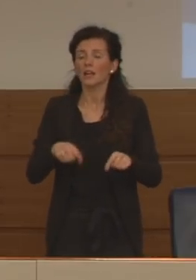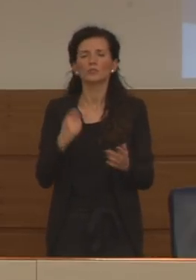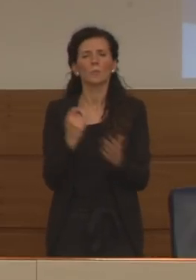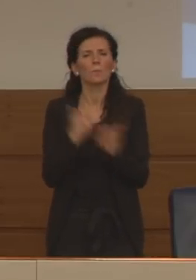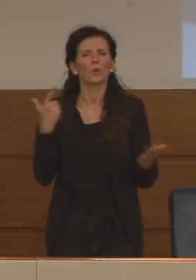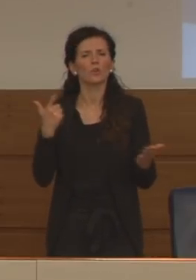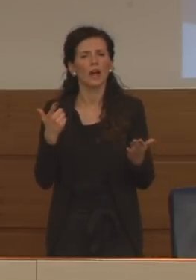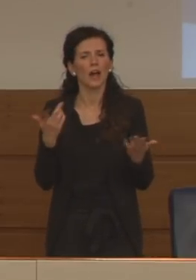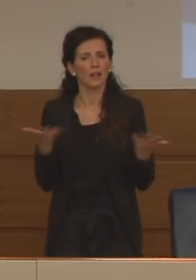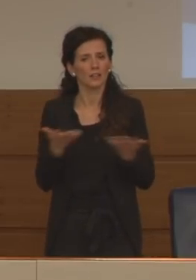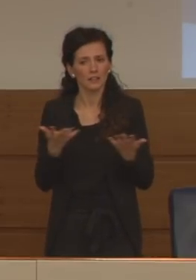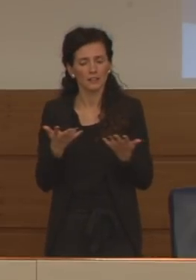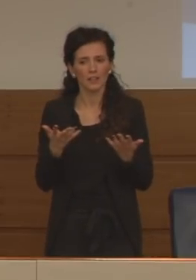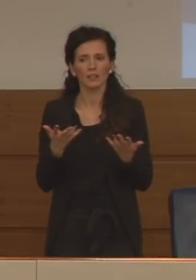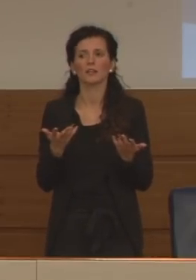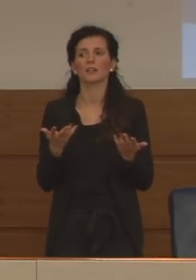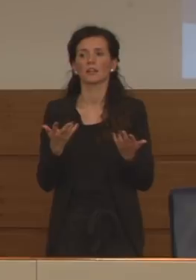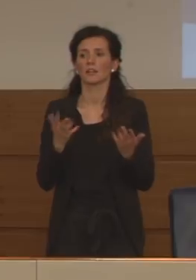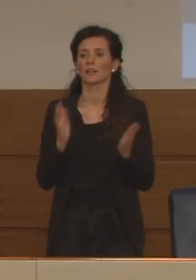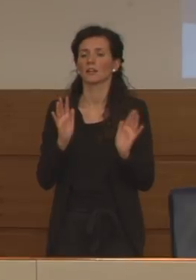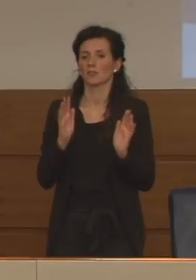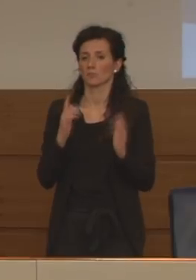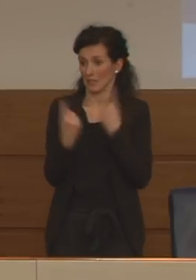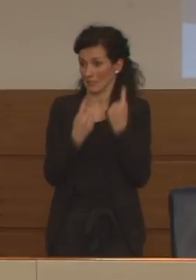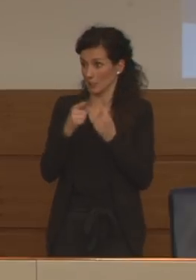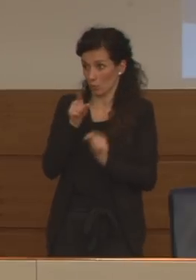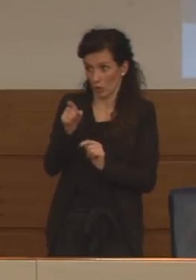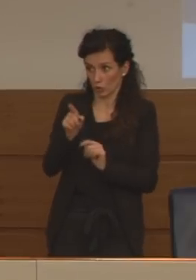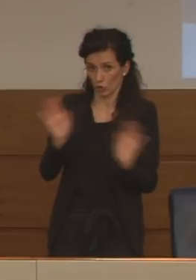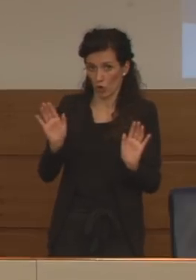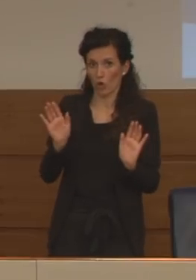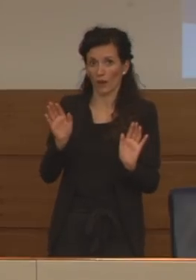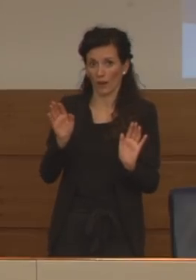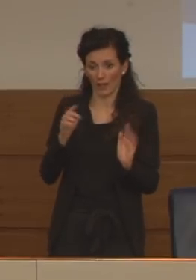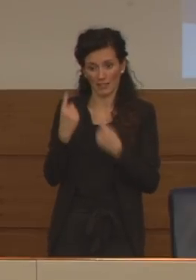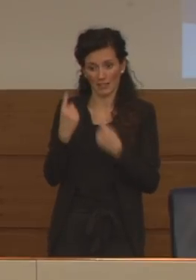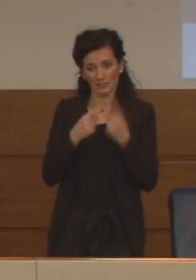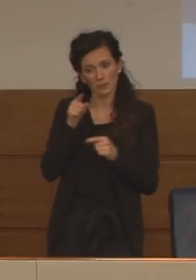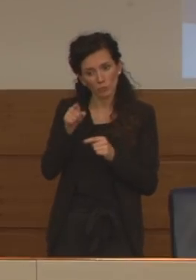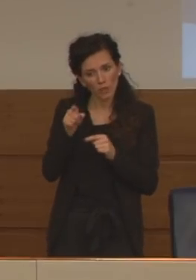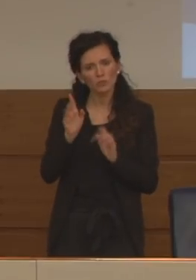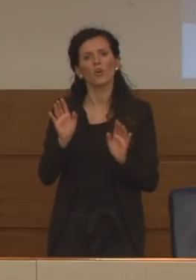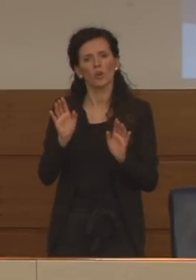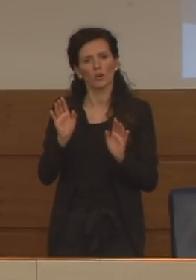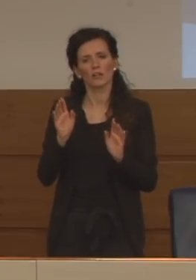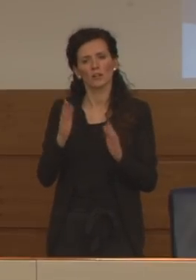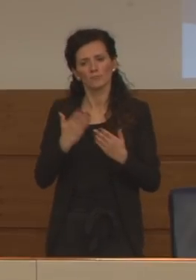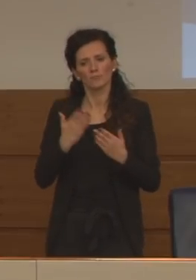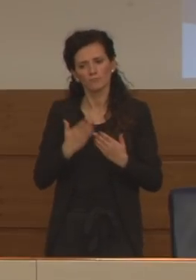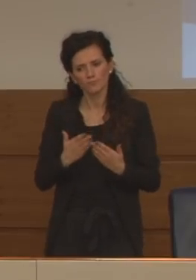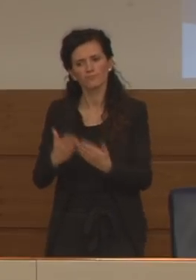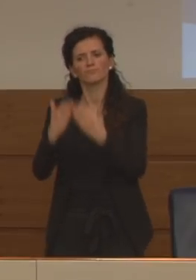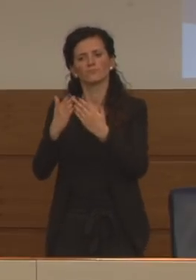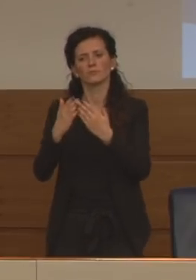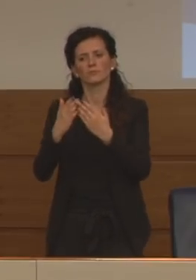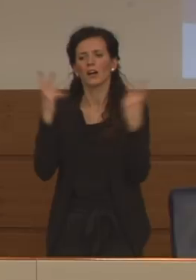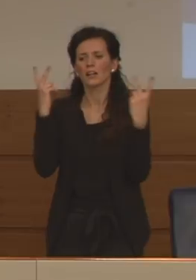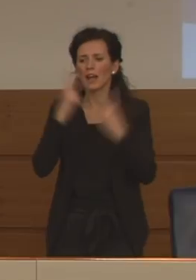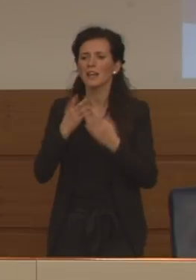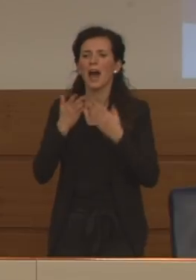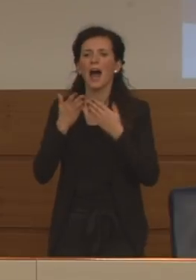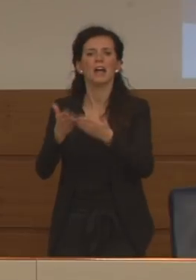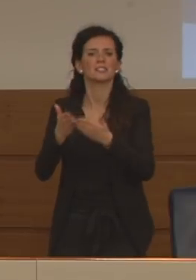certamente quella di in quel contesto particolarmente nel supportare da un lato la realtà assistenziale